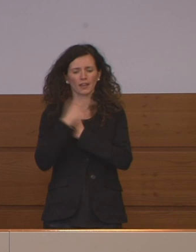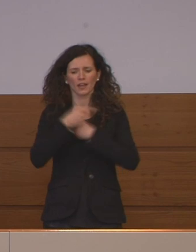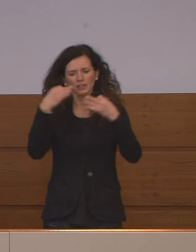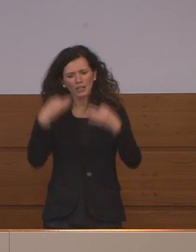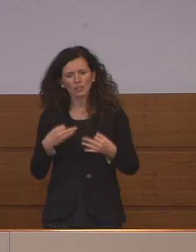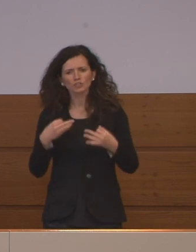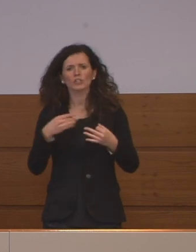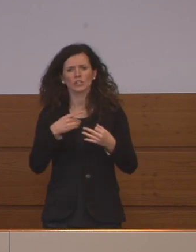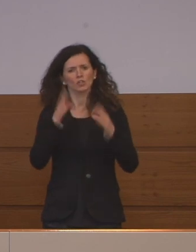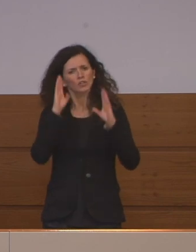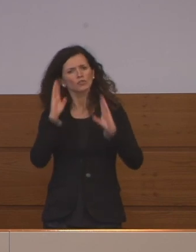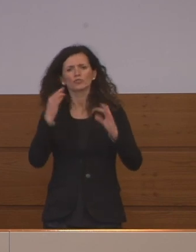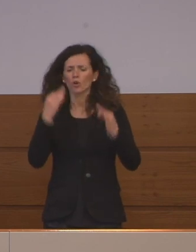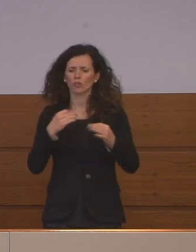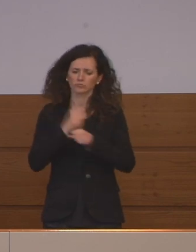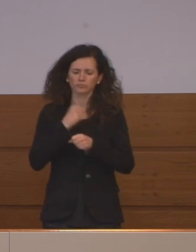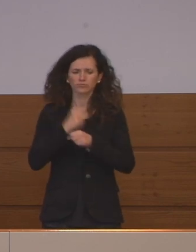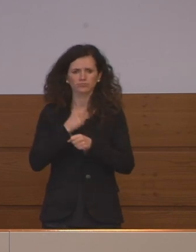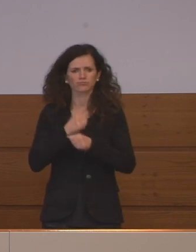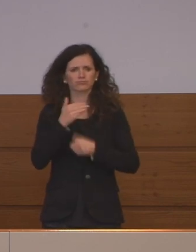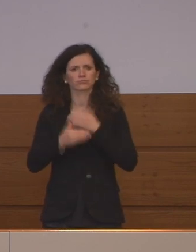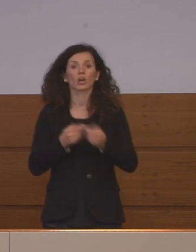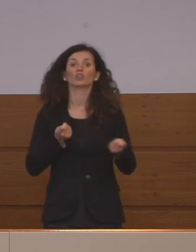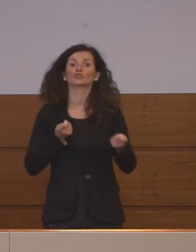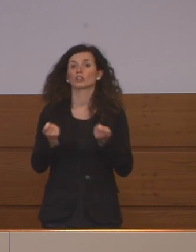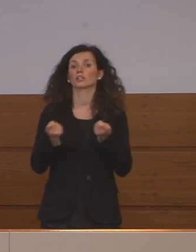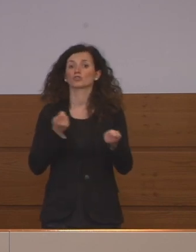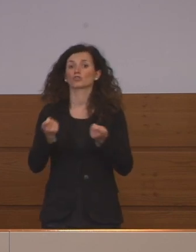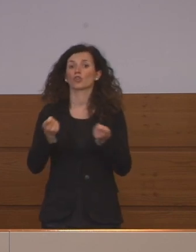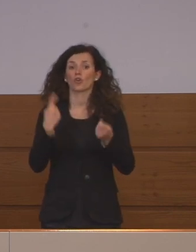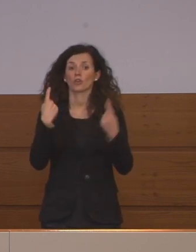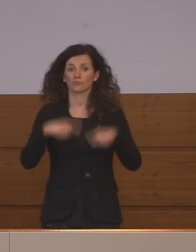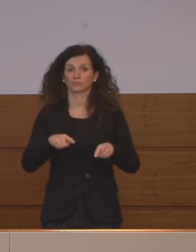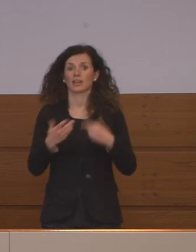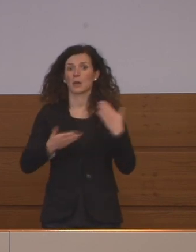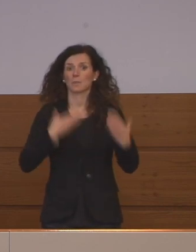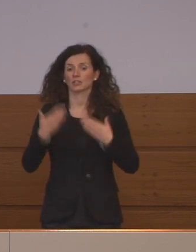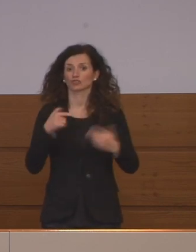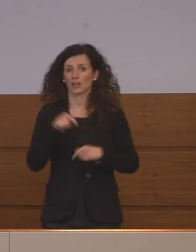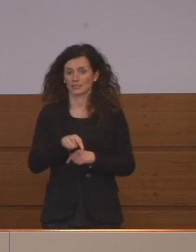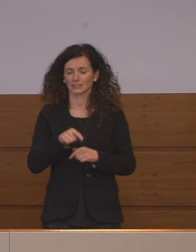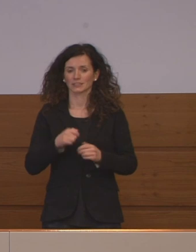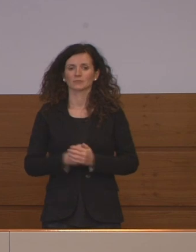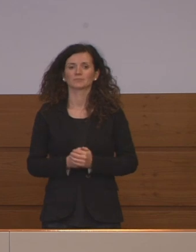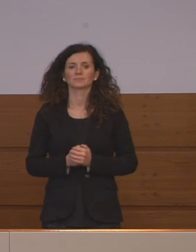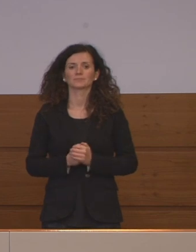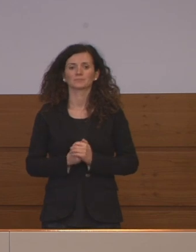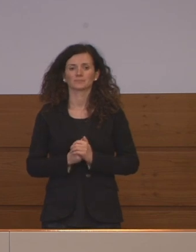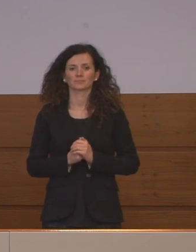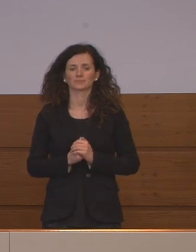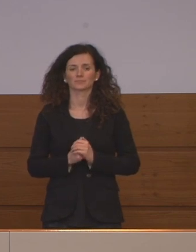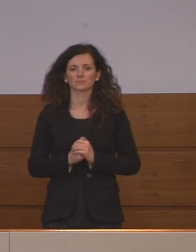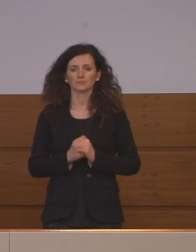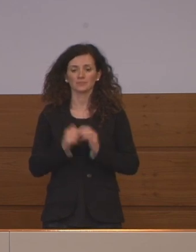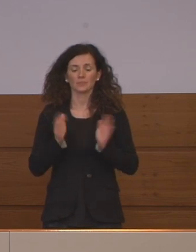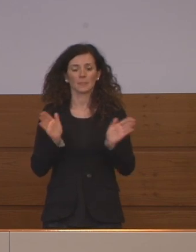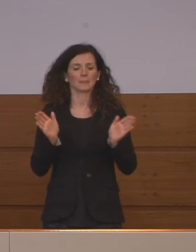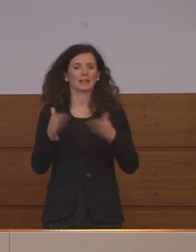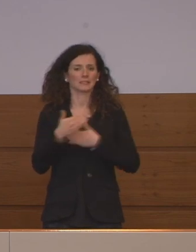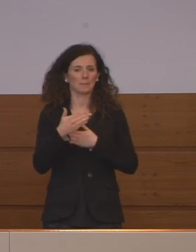attenzione che ha dato alla gestione di questa grande emergenza tutto il dipartimento il